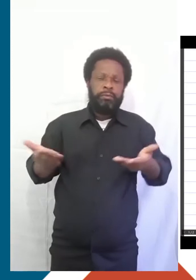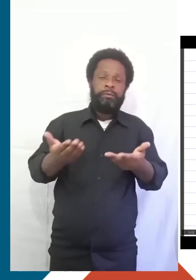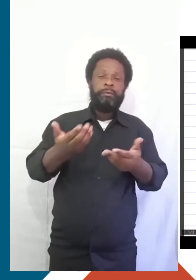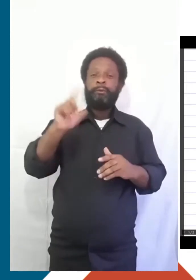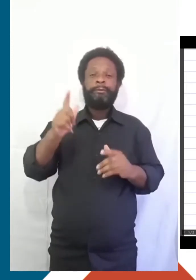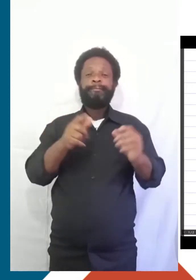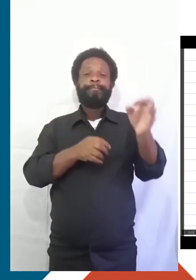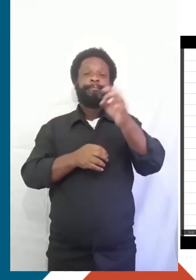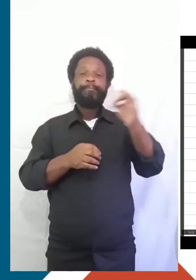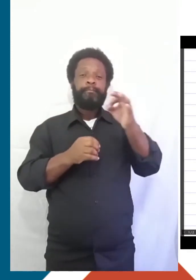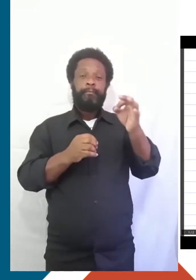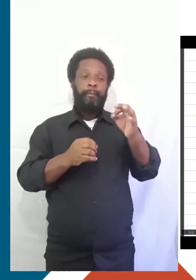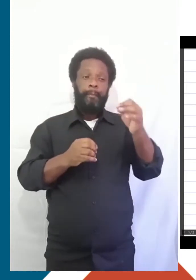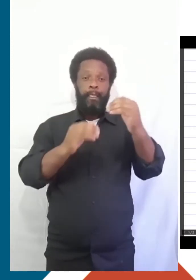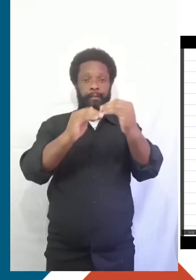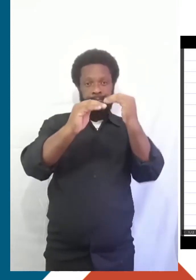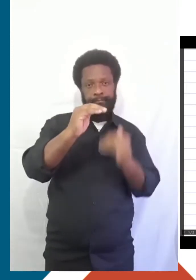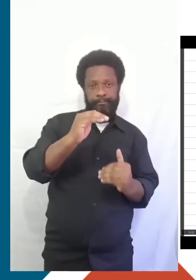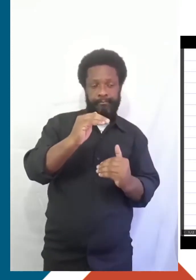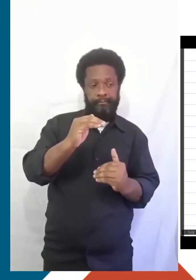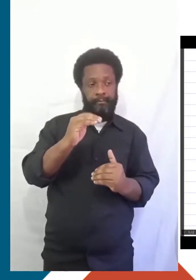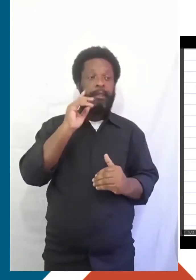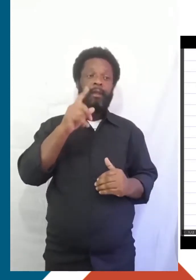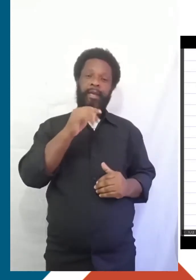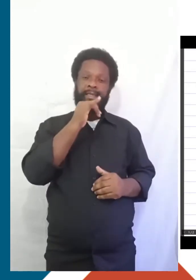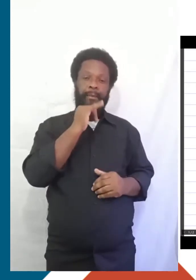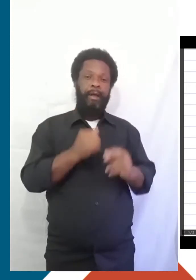interagindo com moléculas abaixo